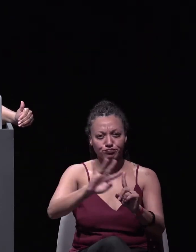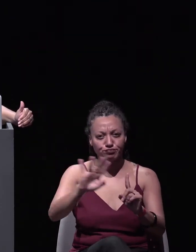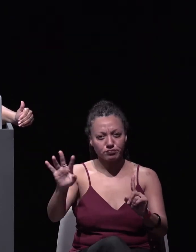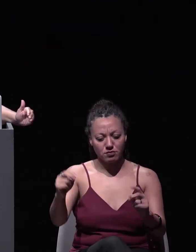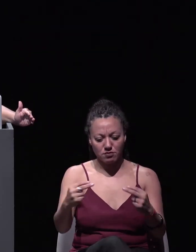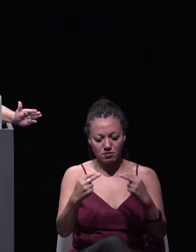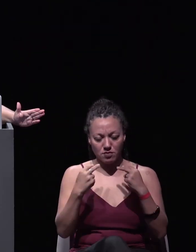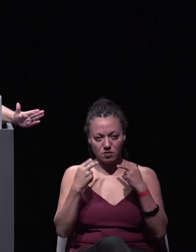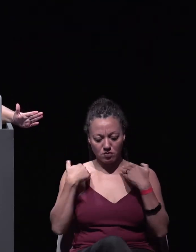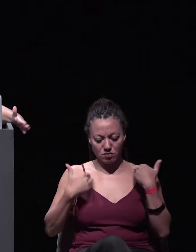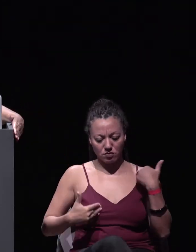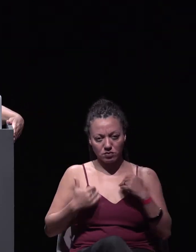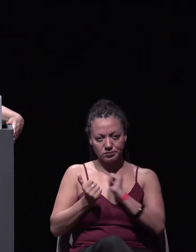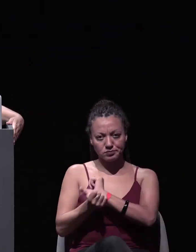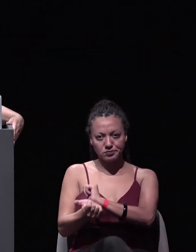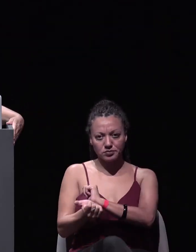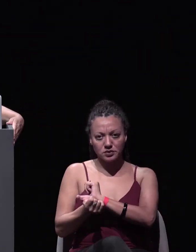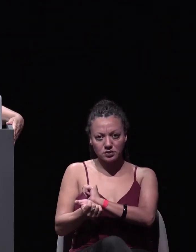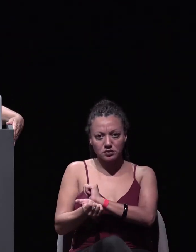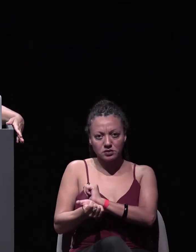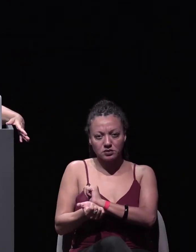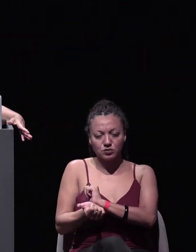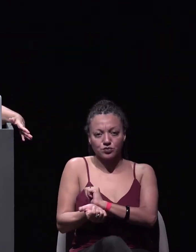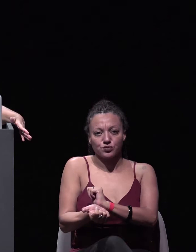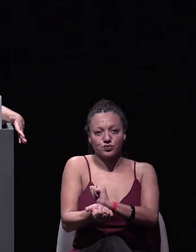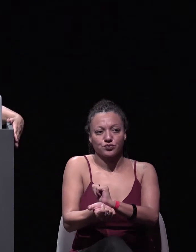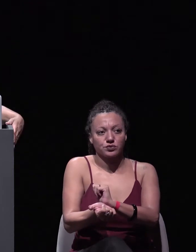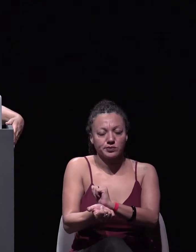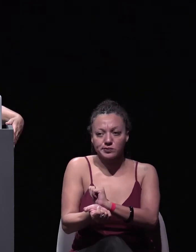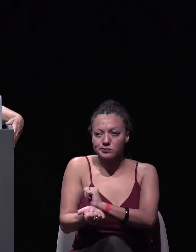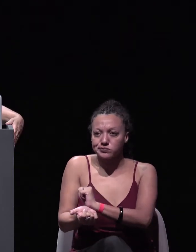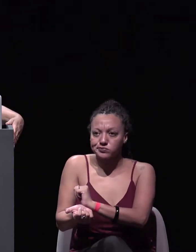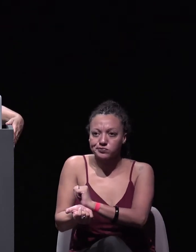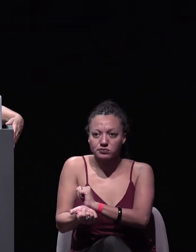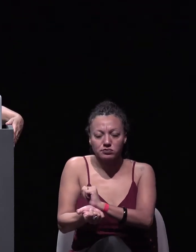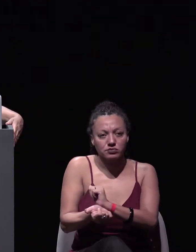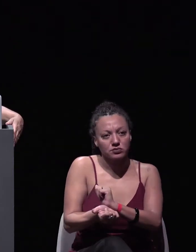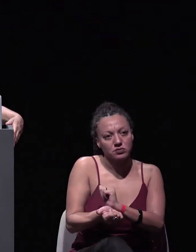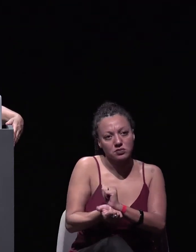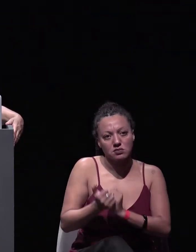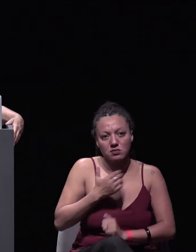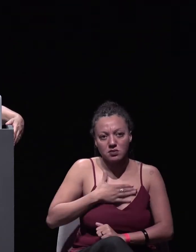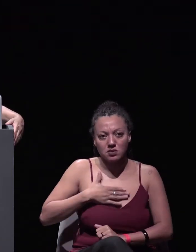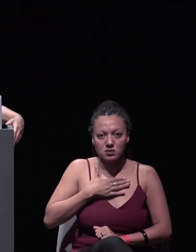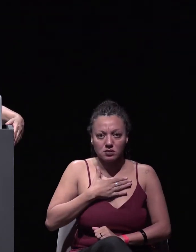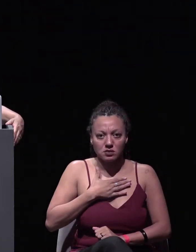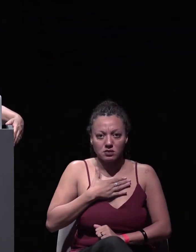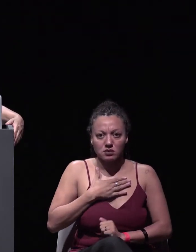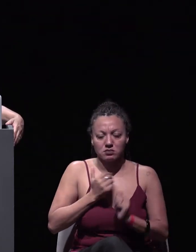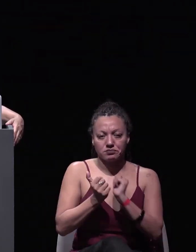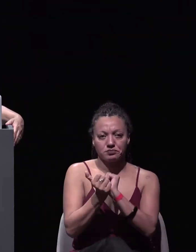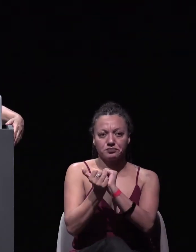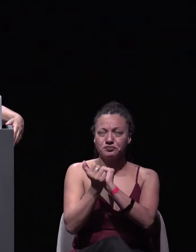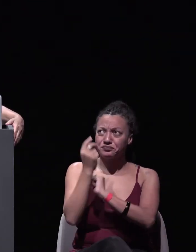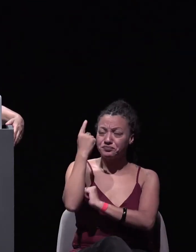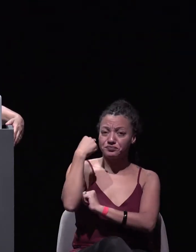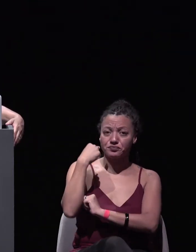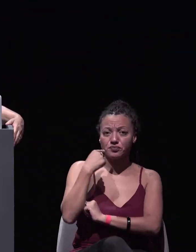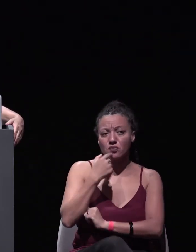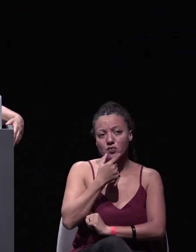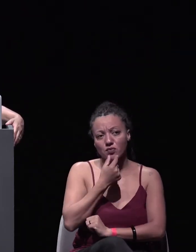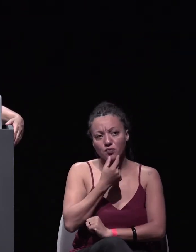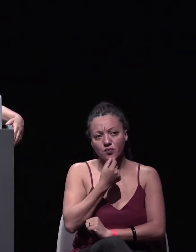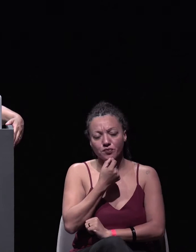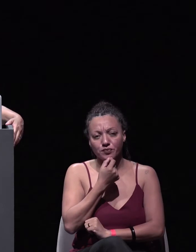escravo estava disponível para oferecer prazer, à revelia do sujeito, né? Onde